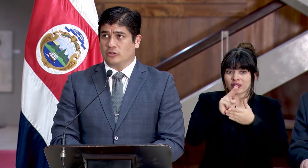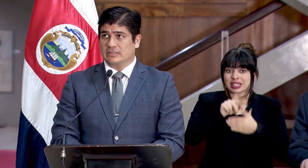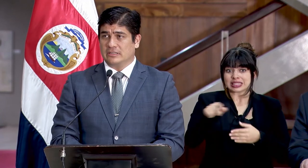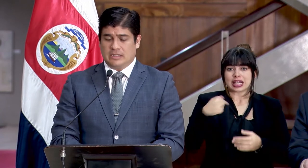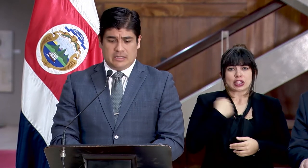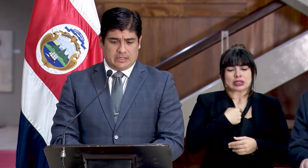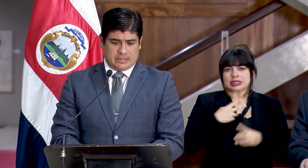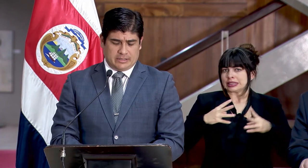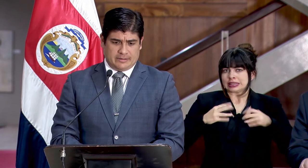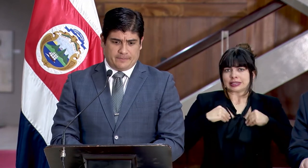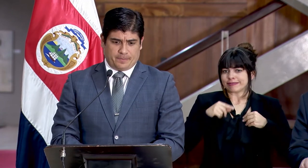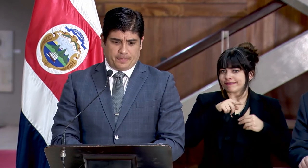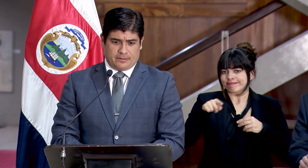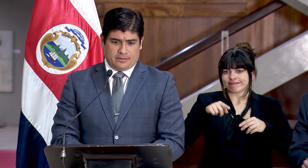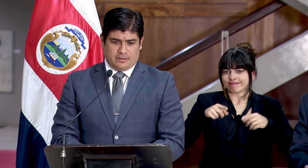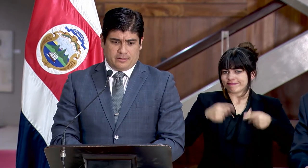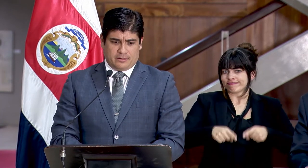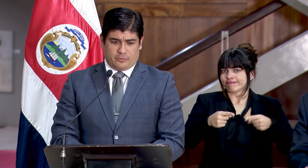esas acciones